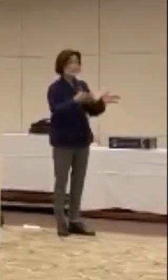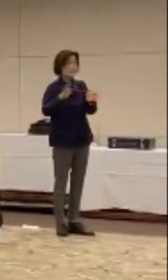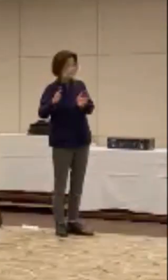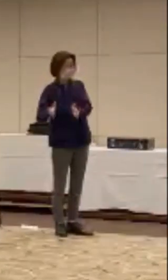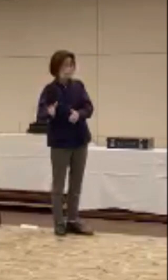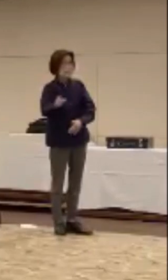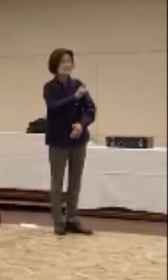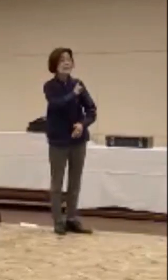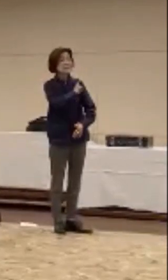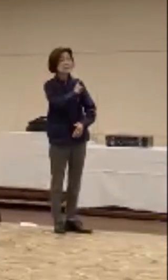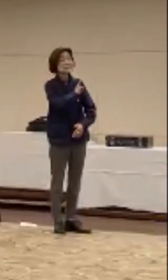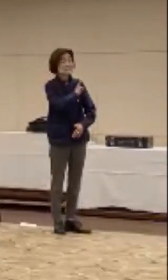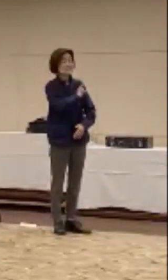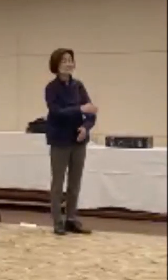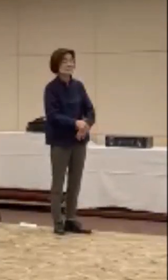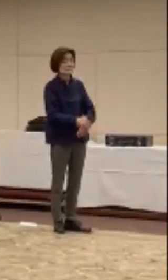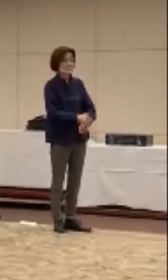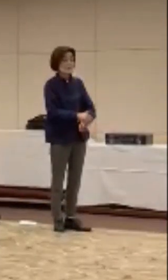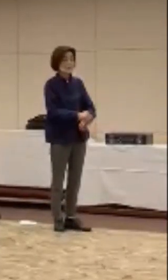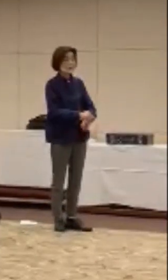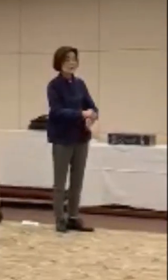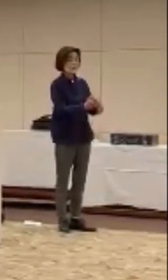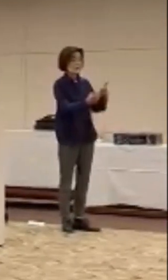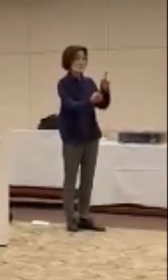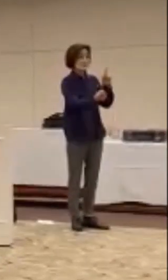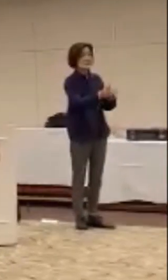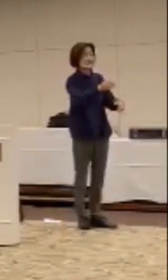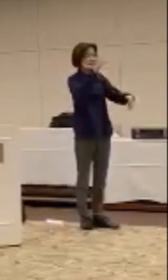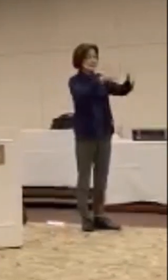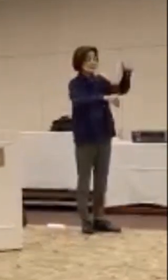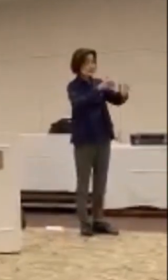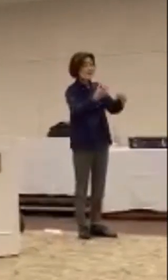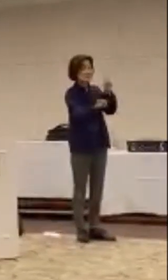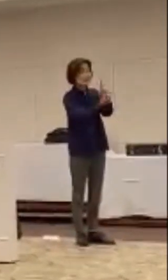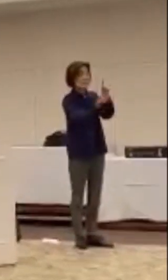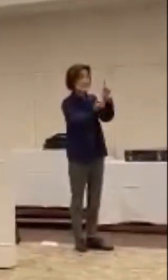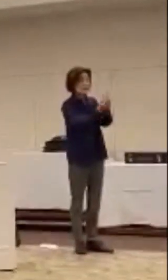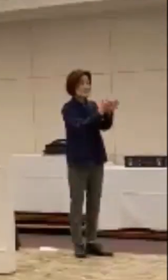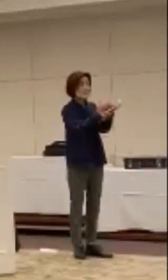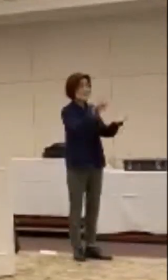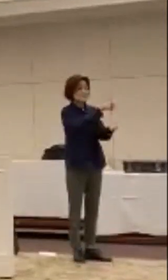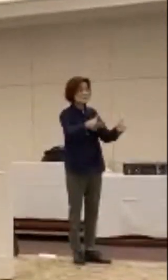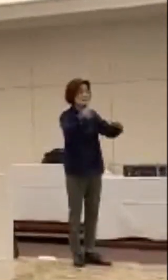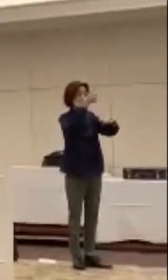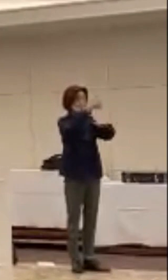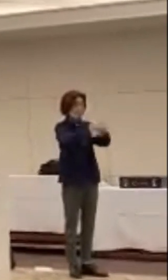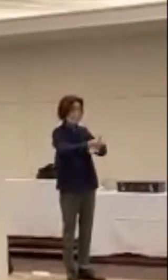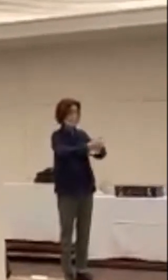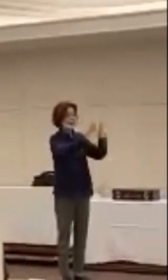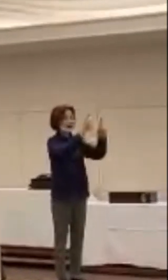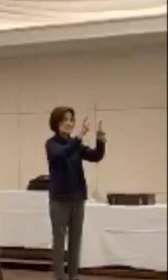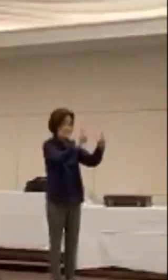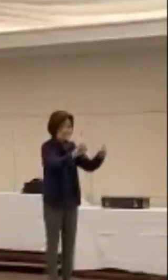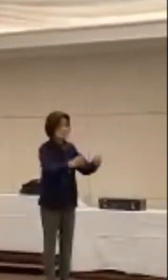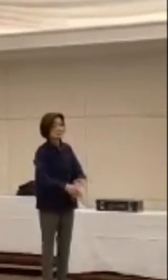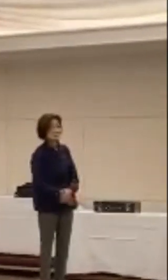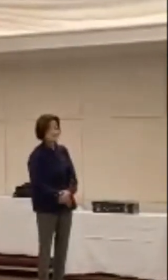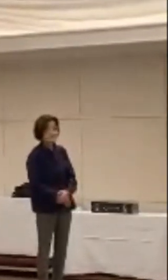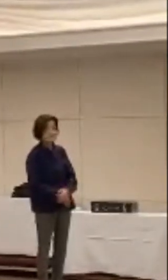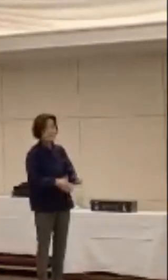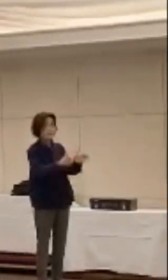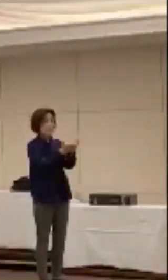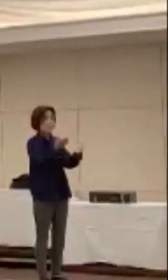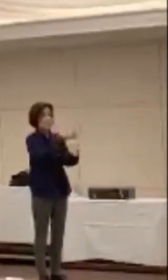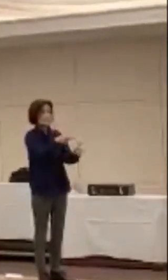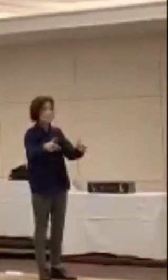それではまずはじめに選対本部長挨拶、立憲民主党佐賀県第1区総支部選